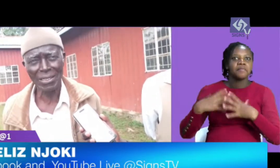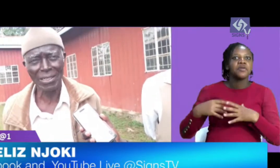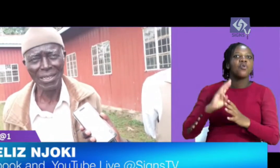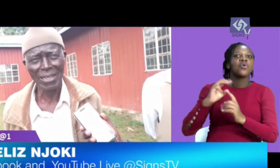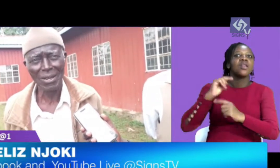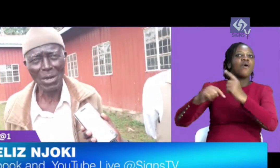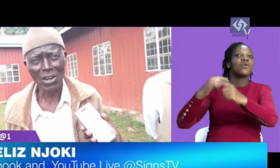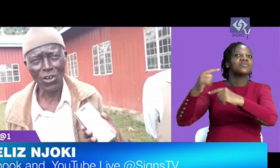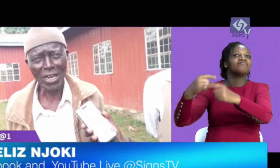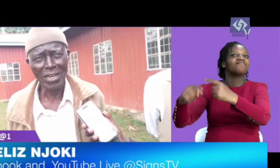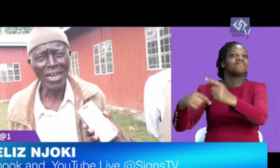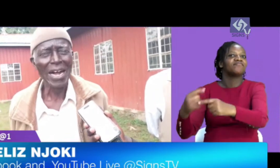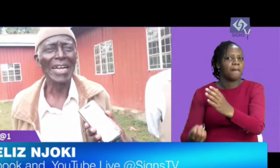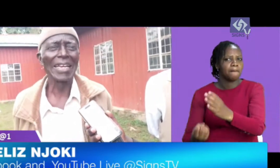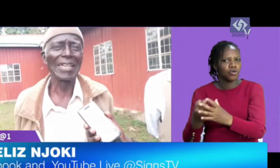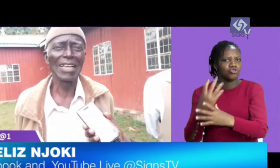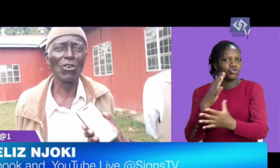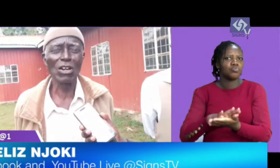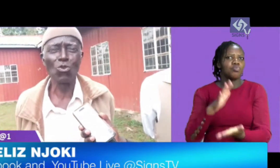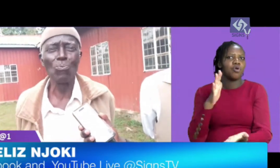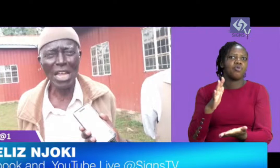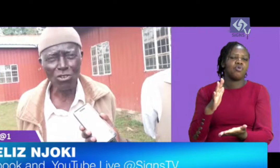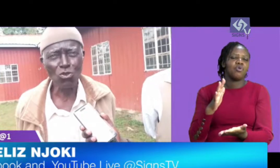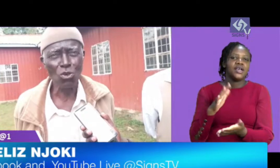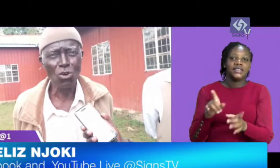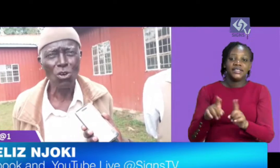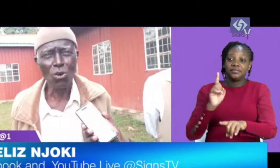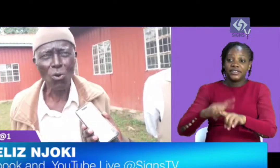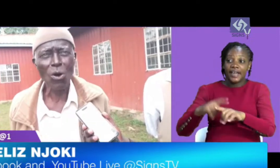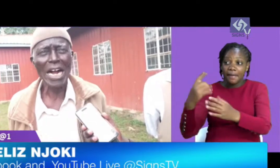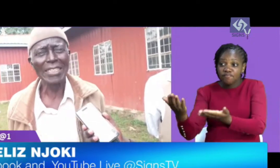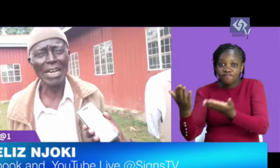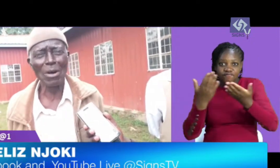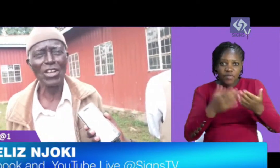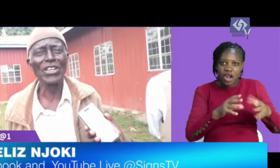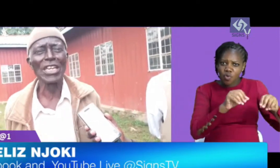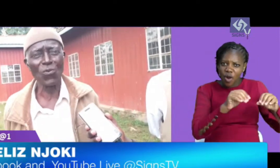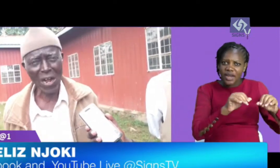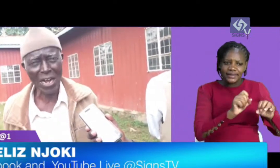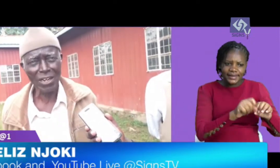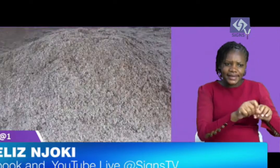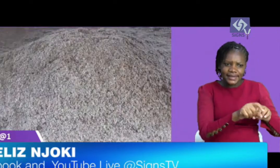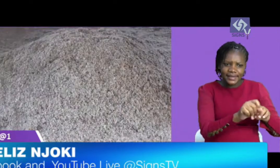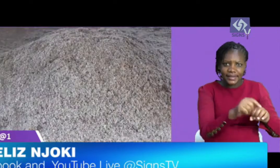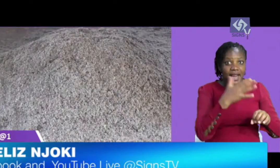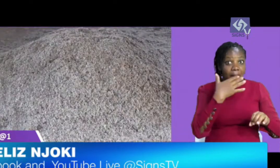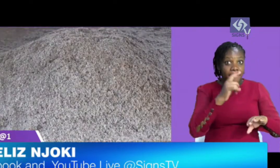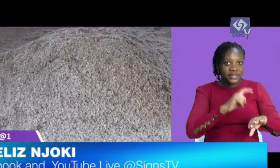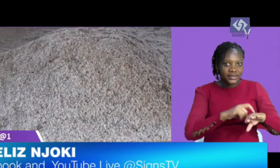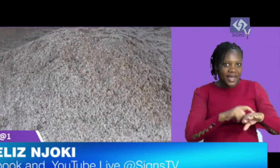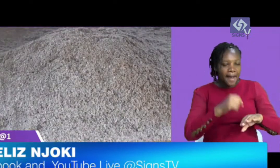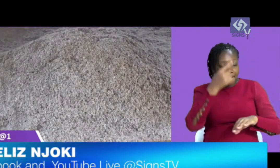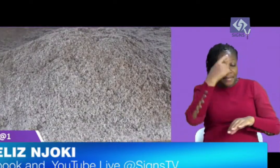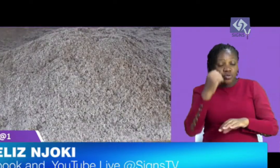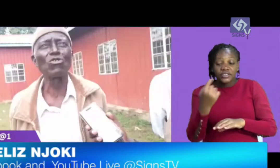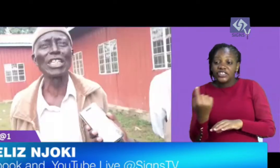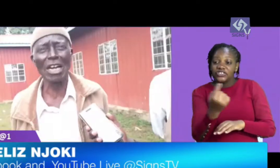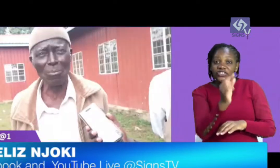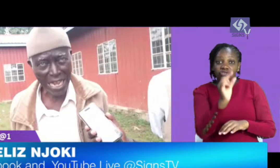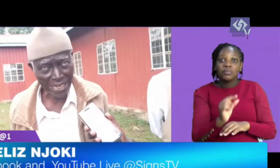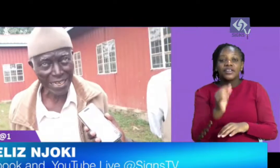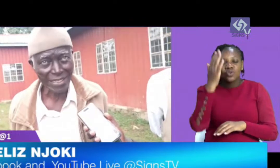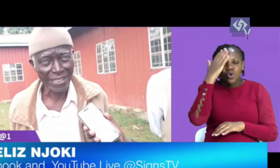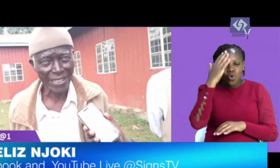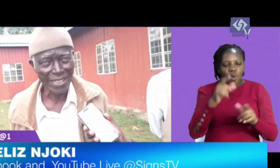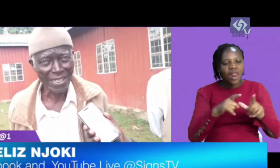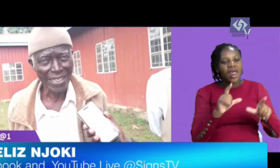pamba. Panaona. Akiletea watu mbegu kwa wakati ambayo inafaa, kwa sababu kila mtu hapa anajua